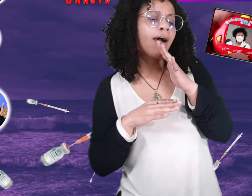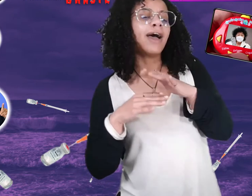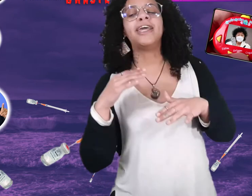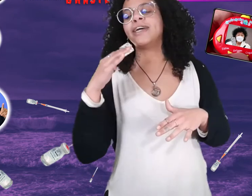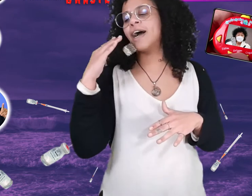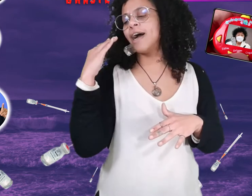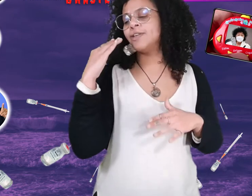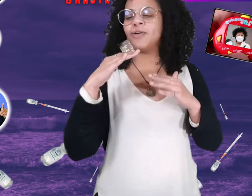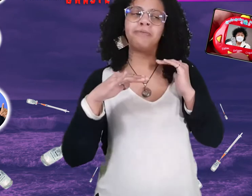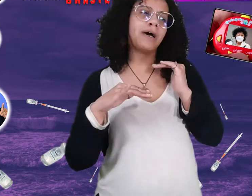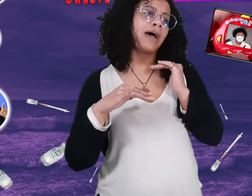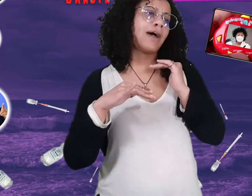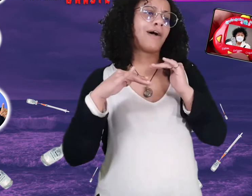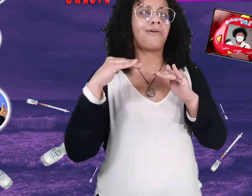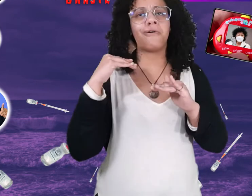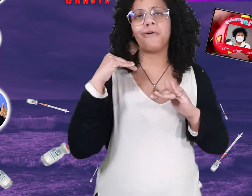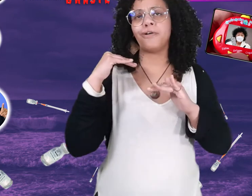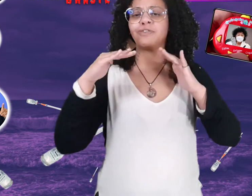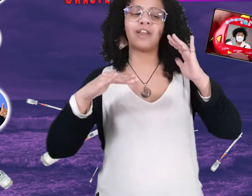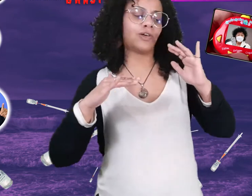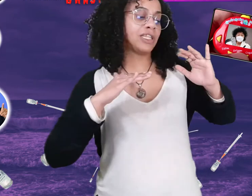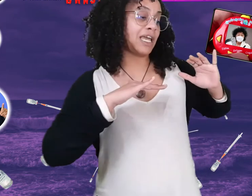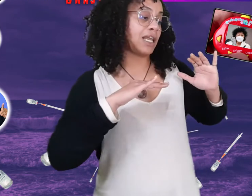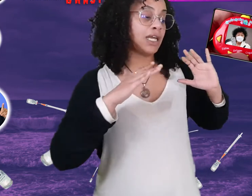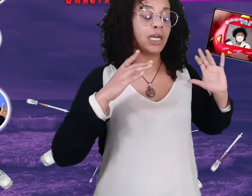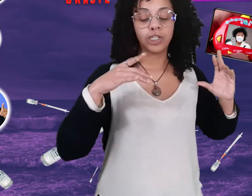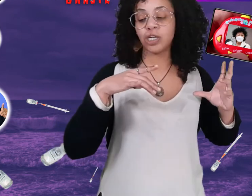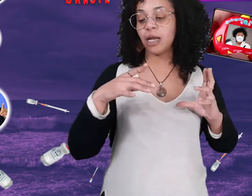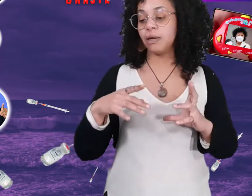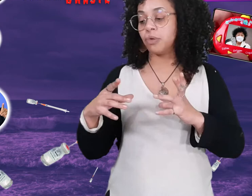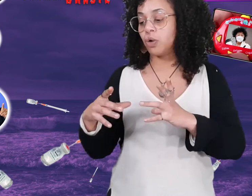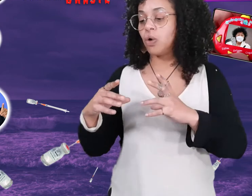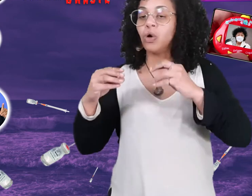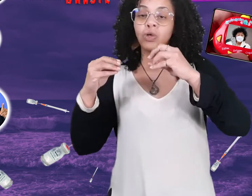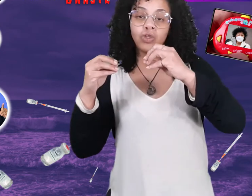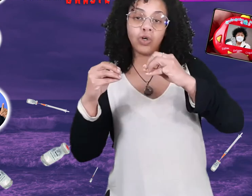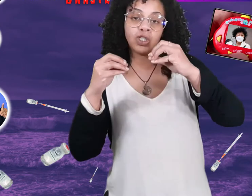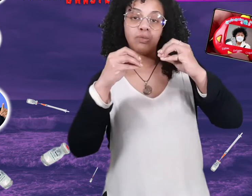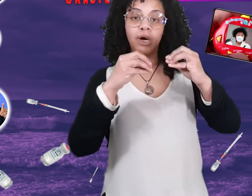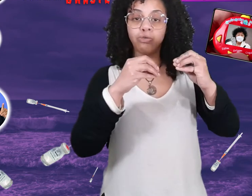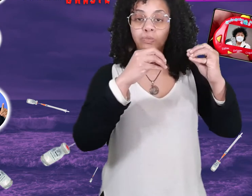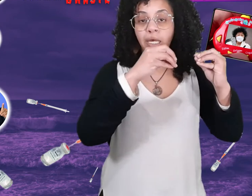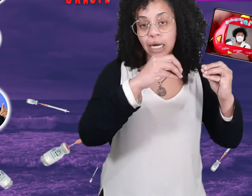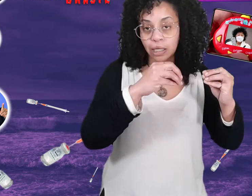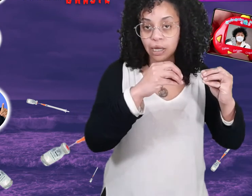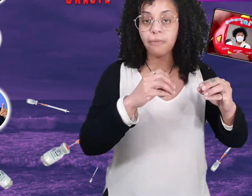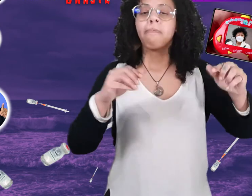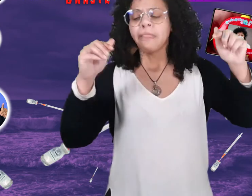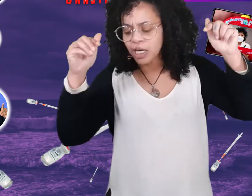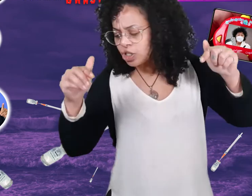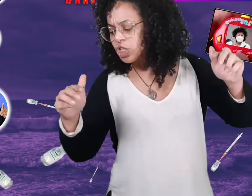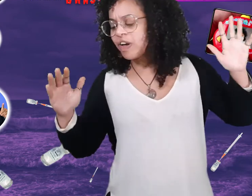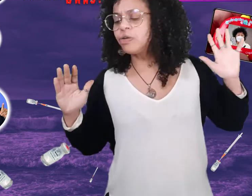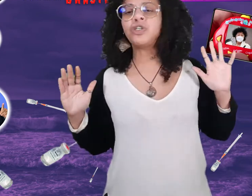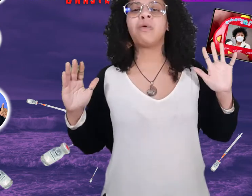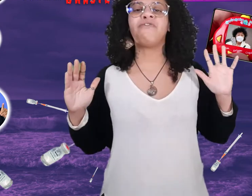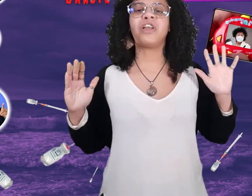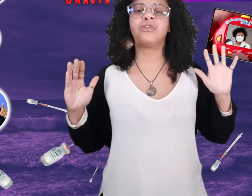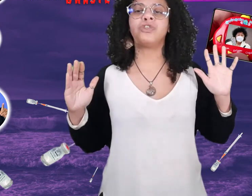Barros. Ricardo Barros falou dele, já lembrou dos irmãos Miranda. E a gente vai continuar falando